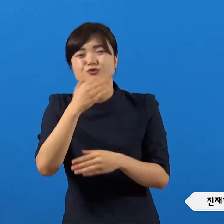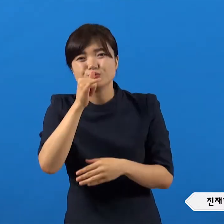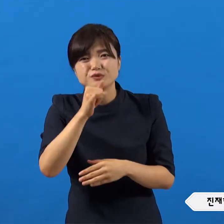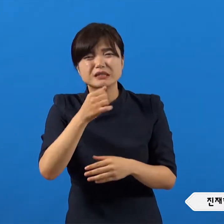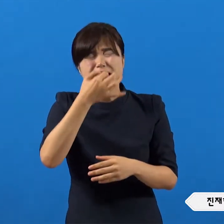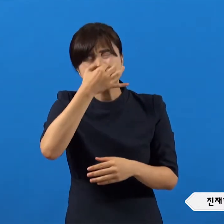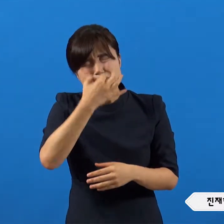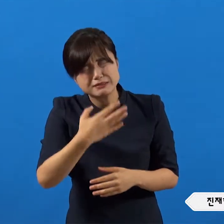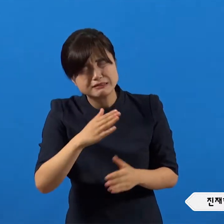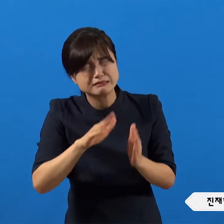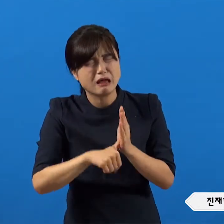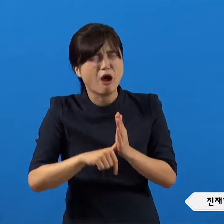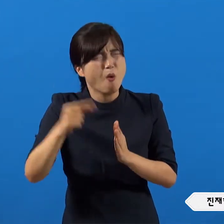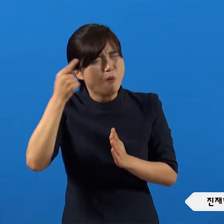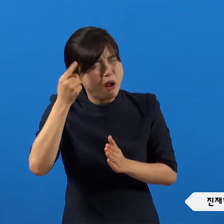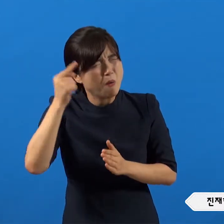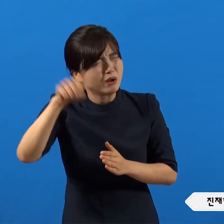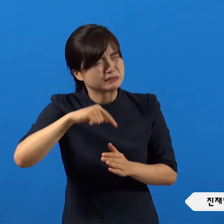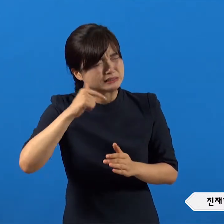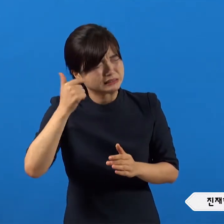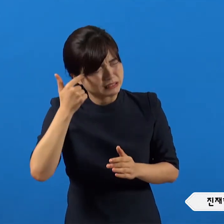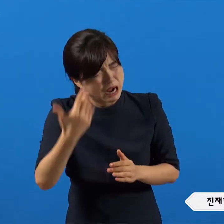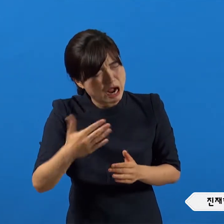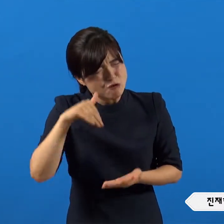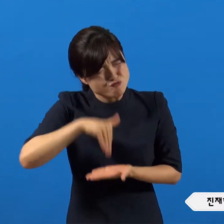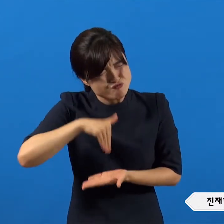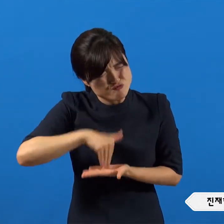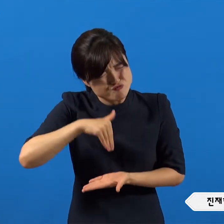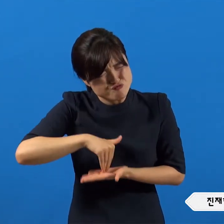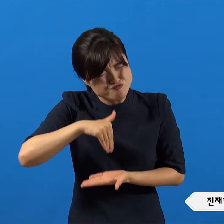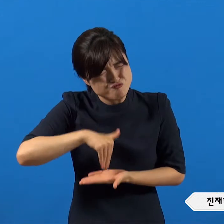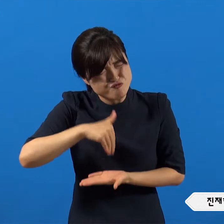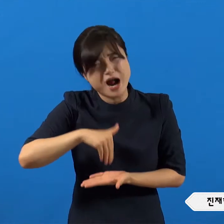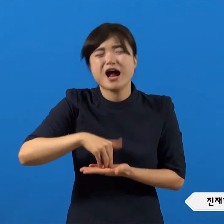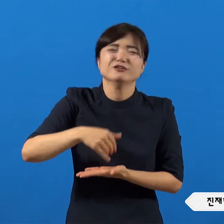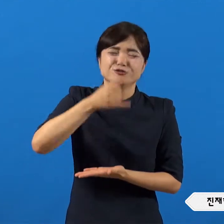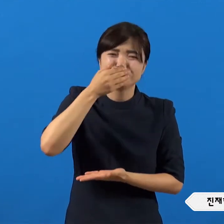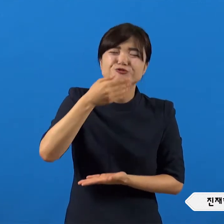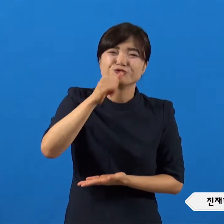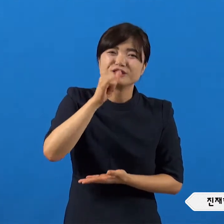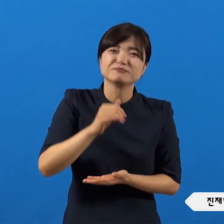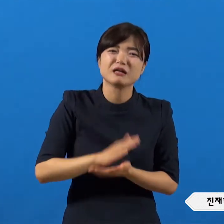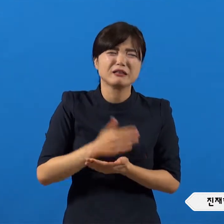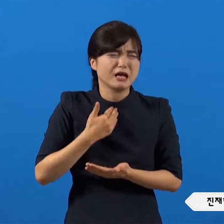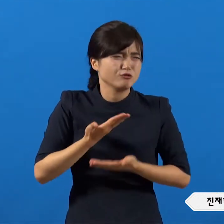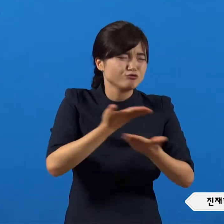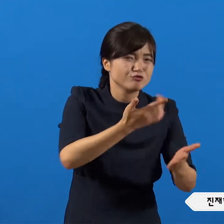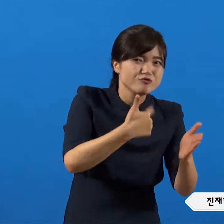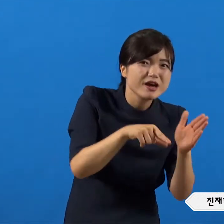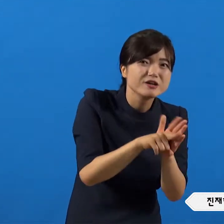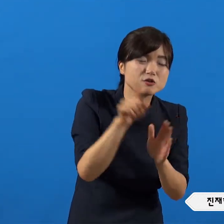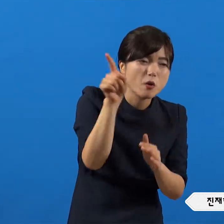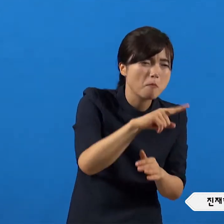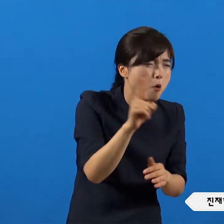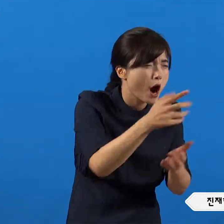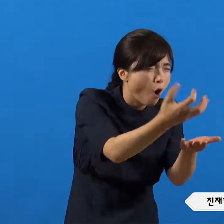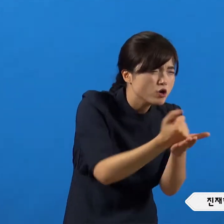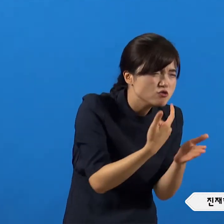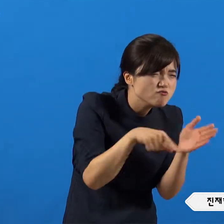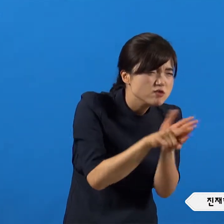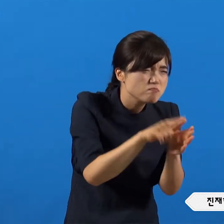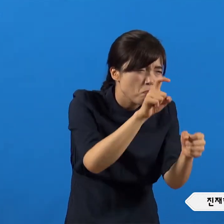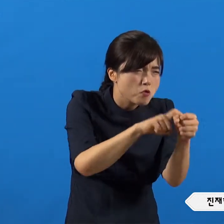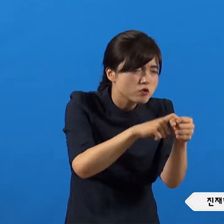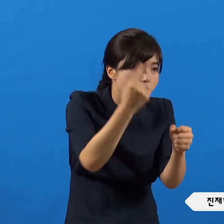힘든 일 때문에 왜 왔는가라는 생각을 가질 때가 있습니다. 내가 주려고 하고 내가 얻으려고